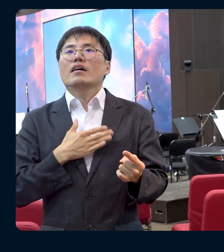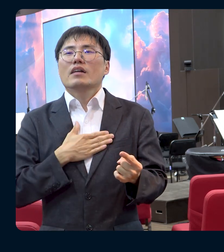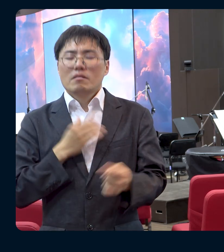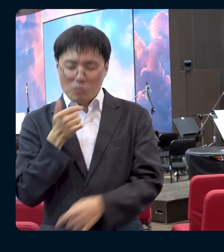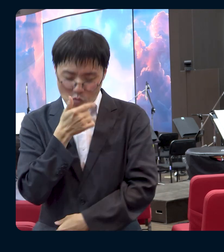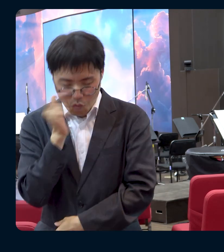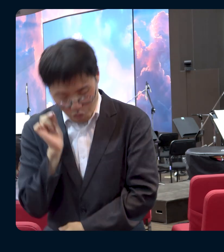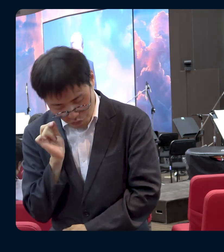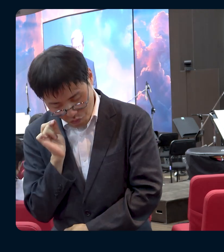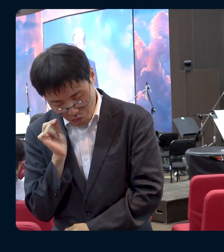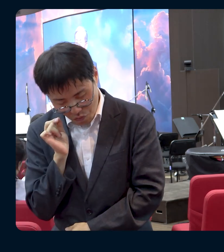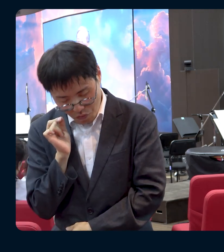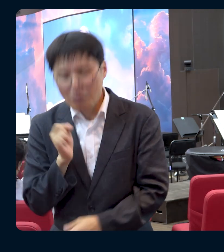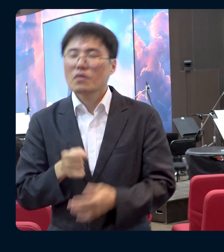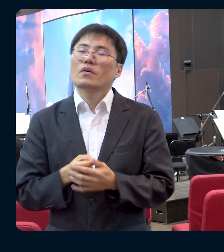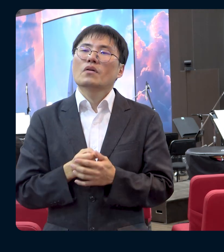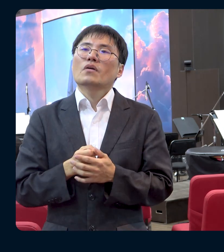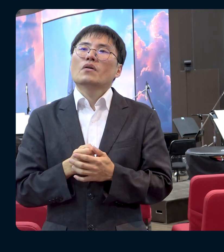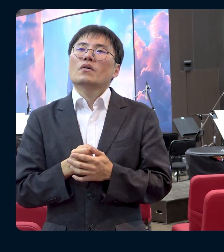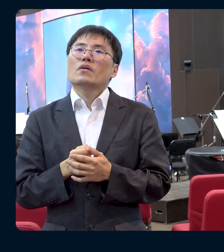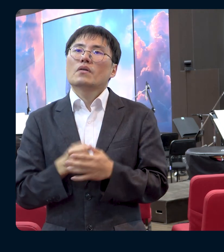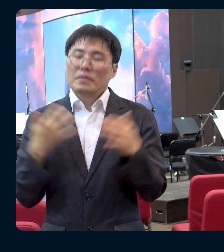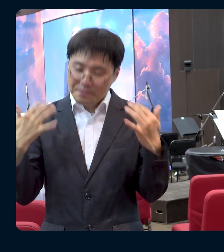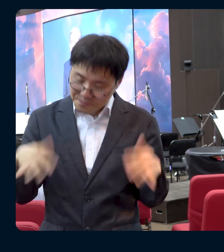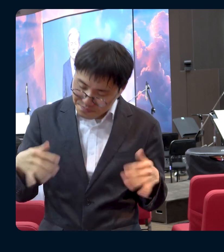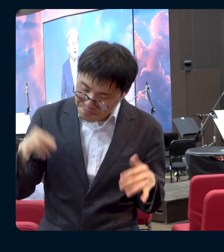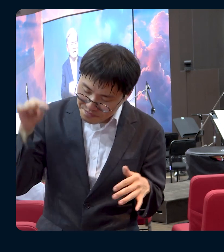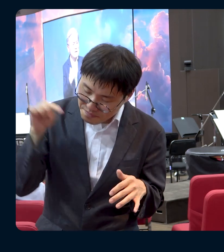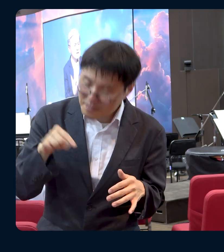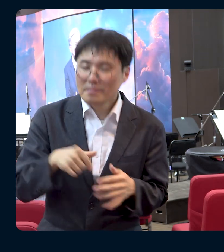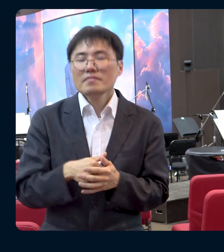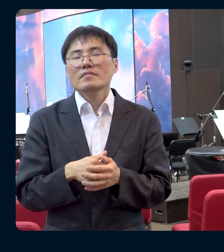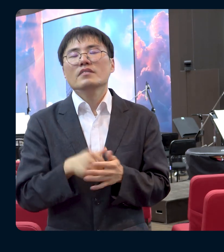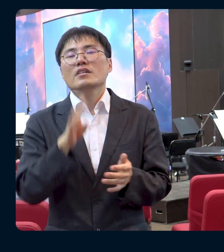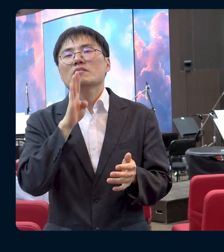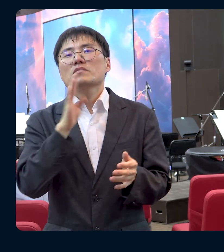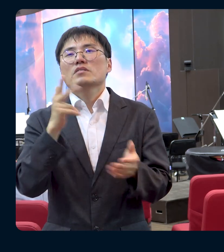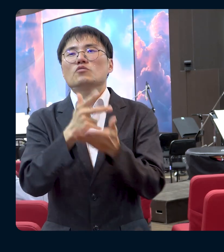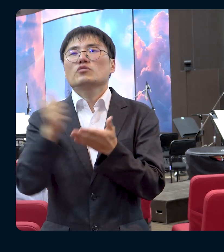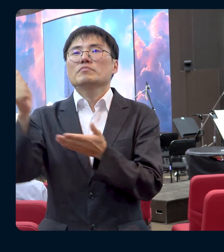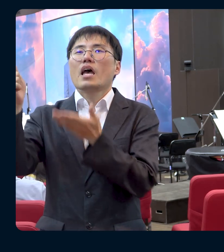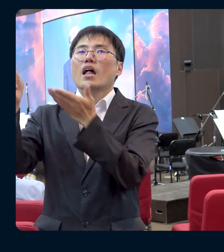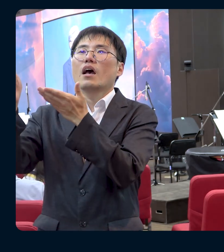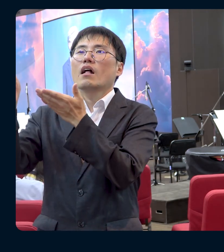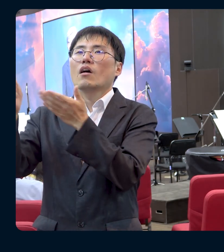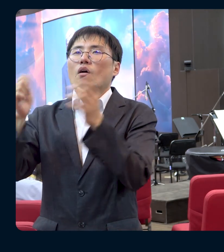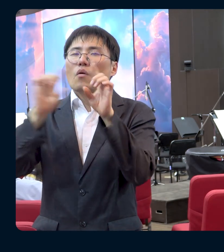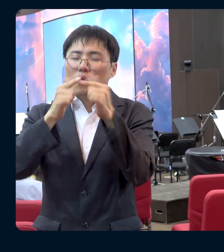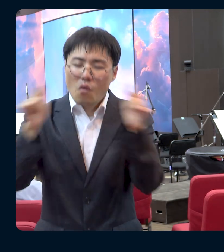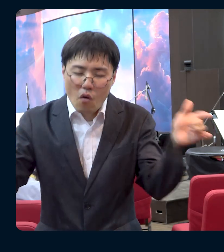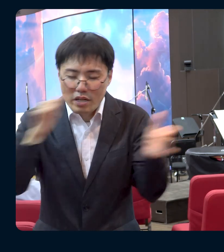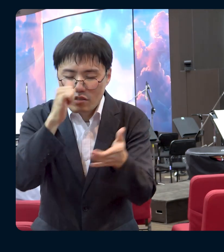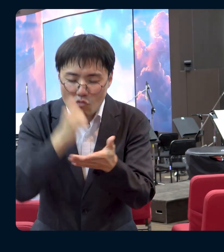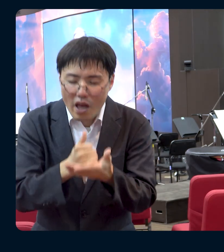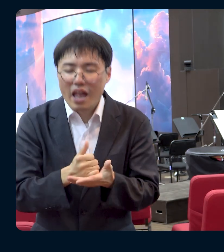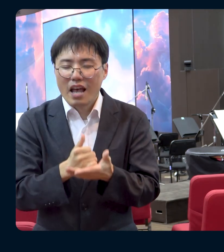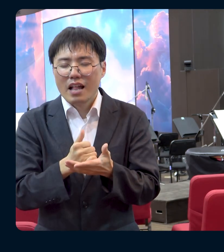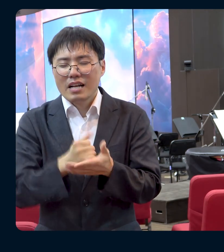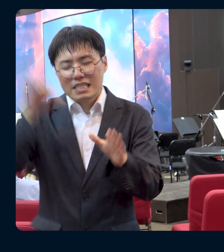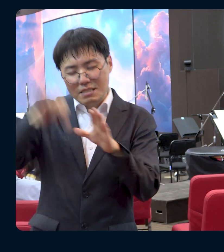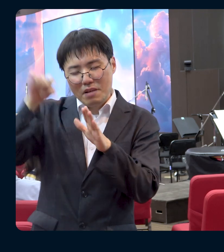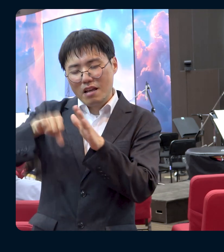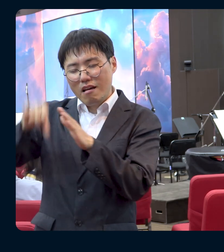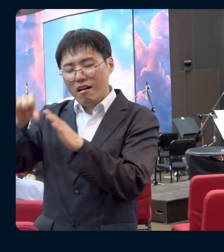무엇보다 나의 이 부족함과 실패 때문에 내가 정말 지은 어떤 여러